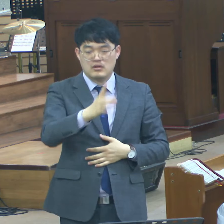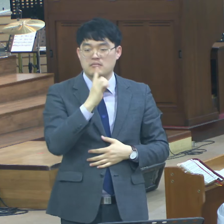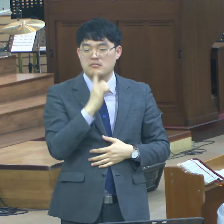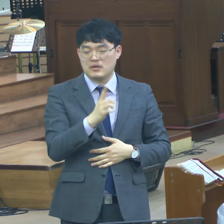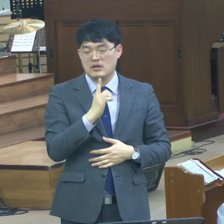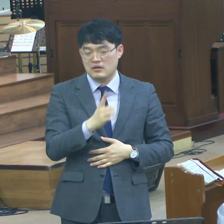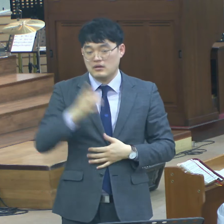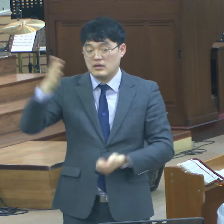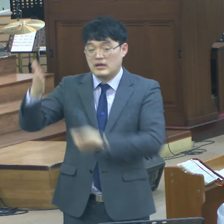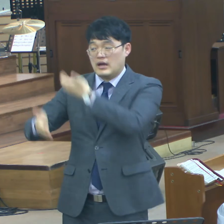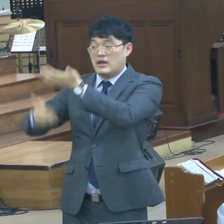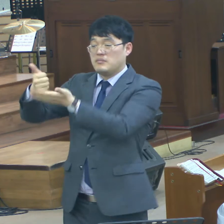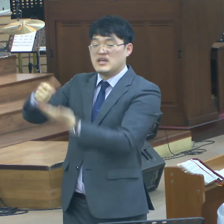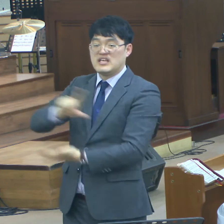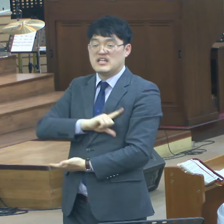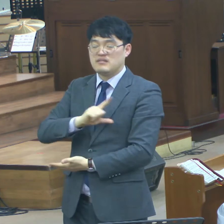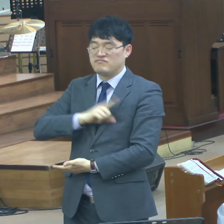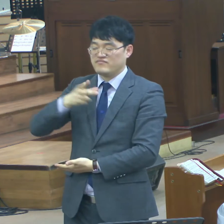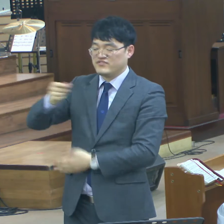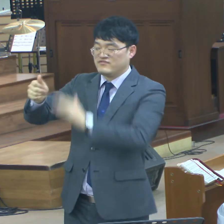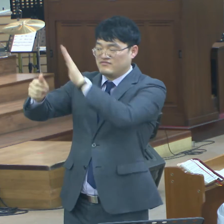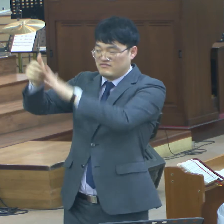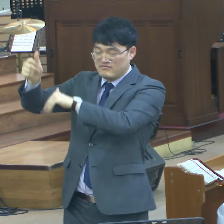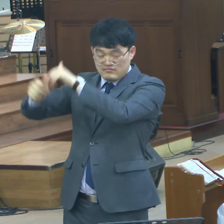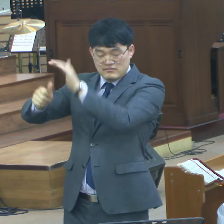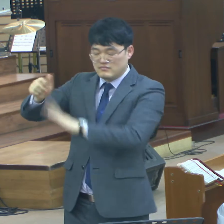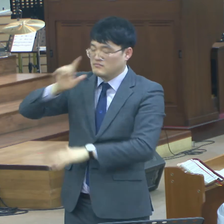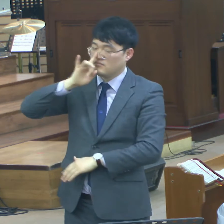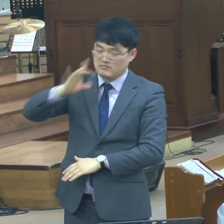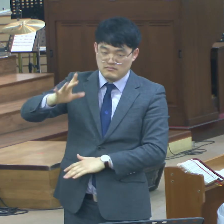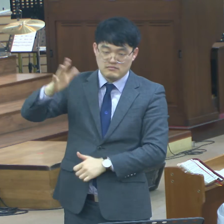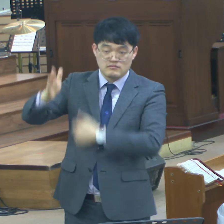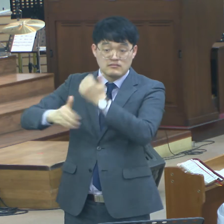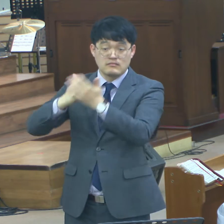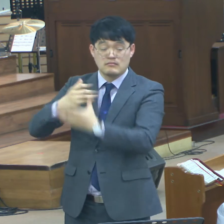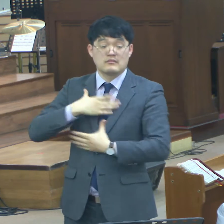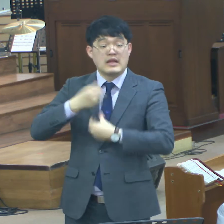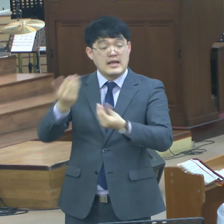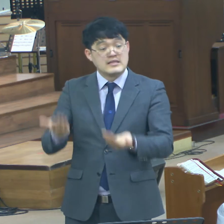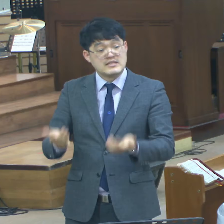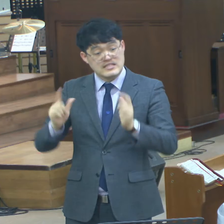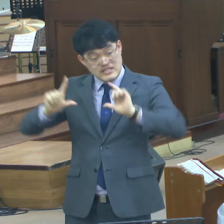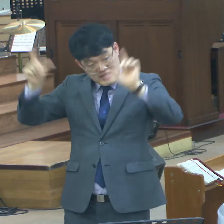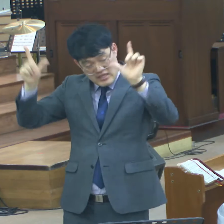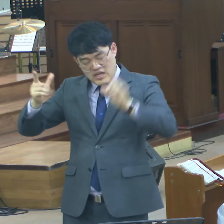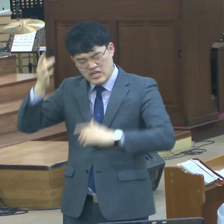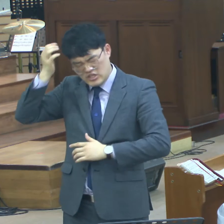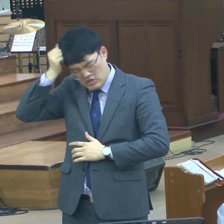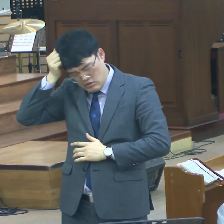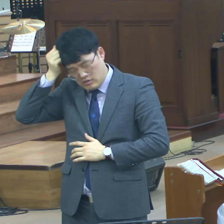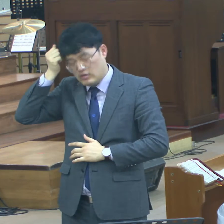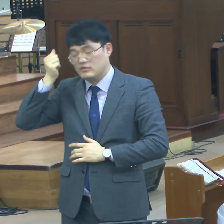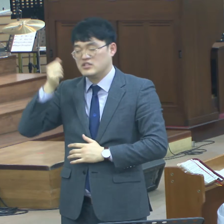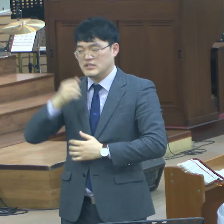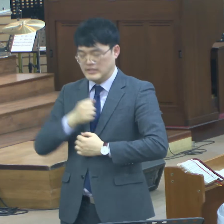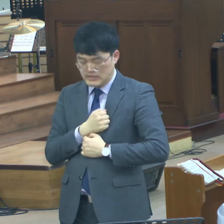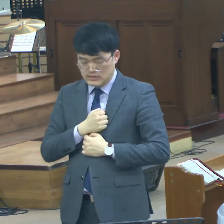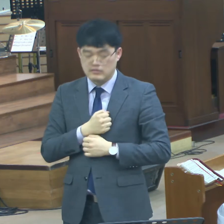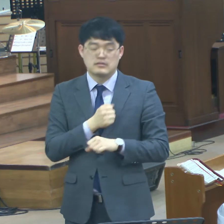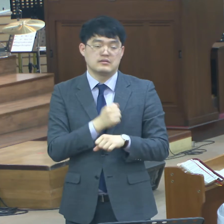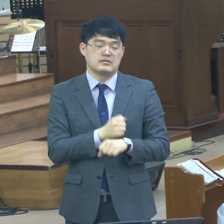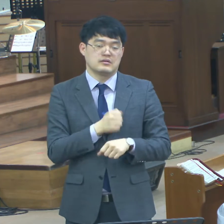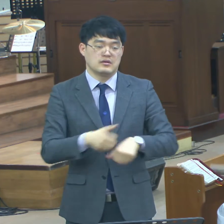누를 끼치고 시간을 내드리는 안식일을 지키는 것을 어렵게 여기고 그건 하나님 사랑이 아니라는 거예요. 유일한 하나님을